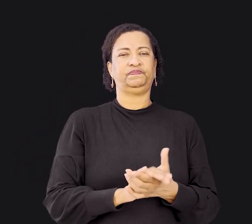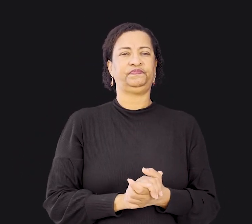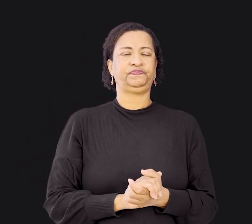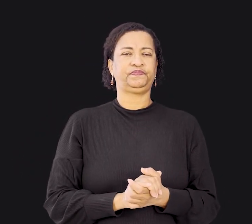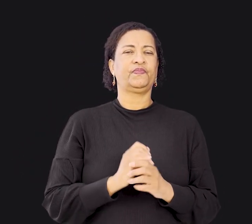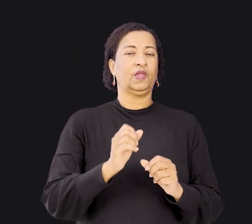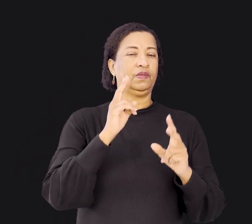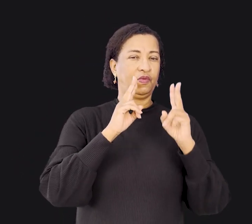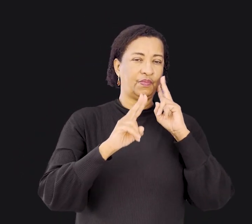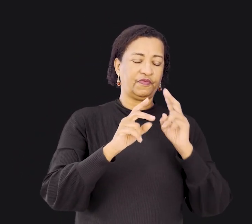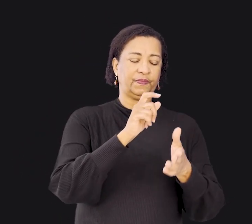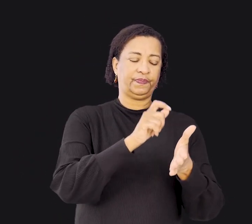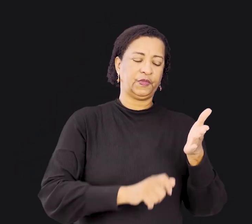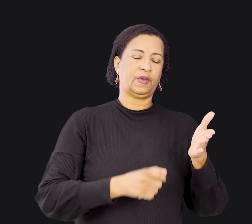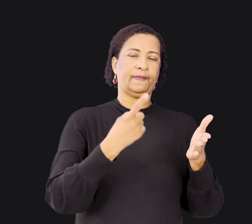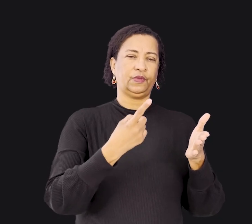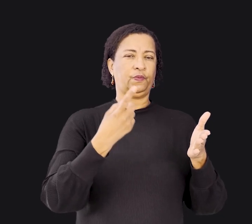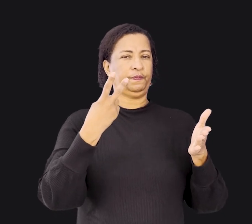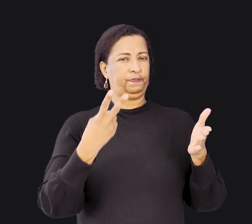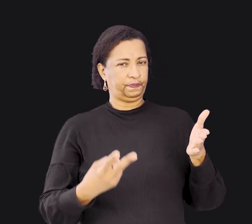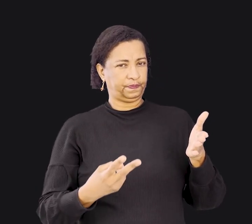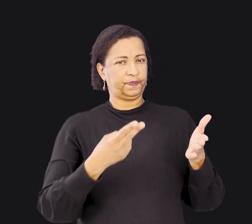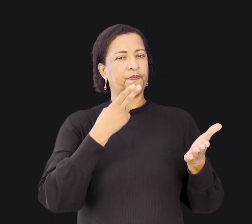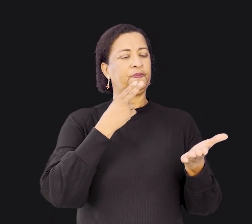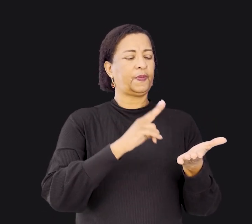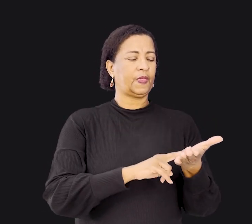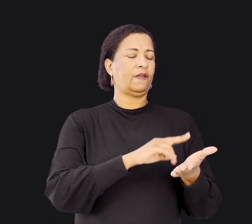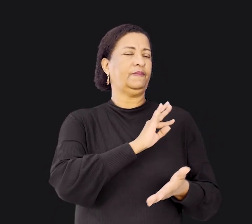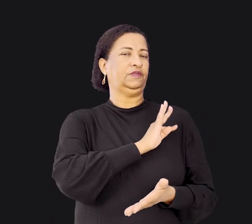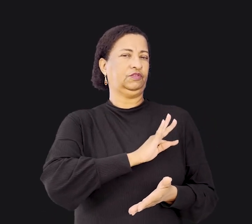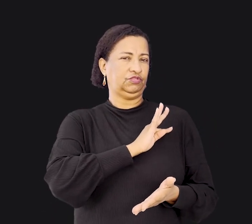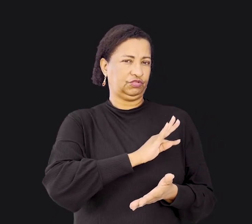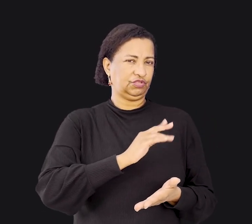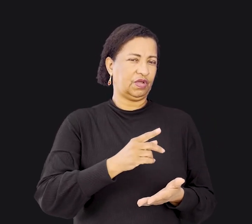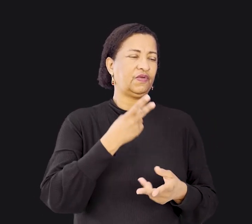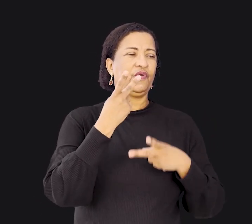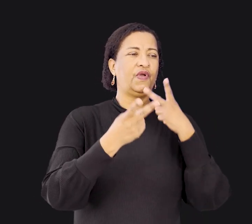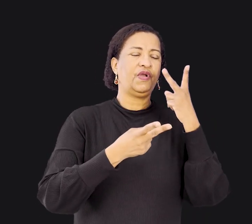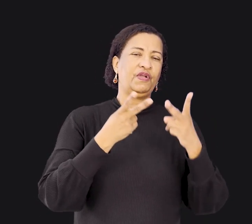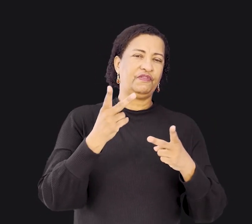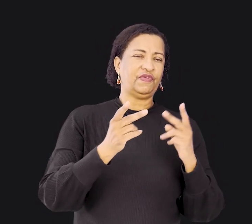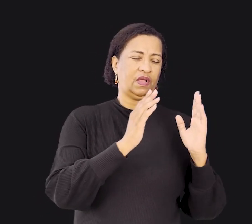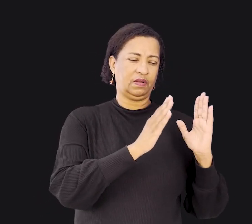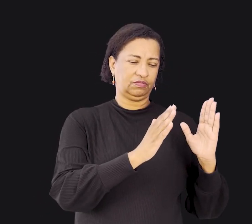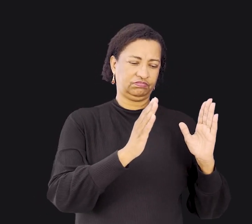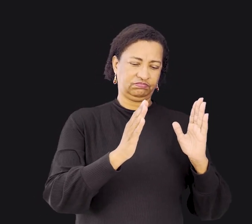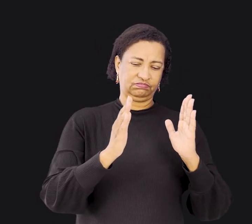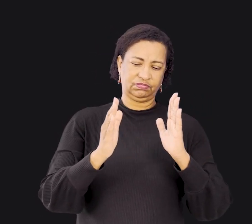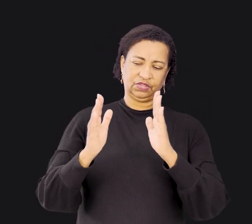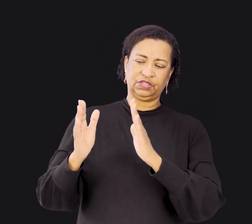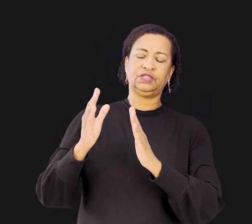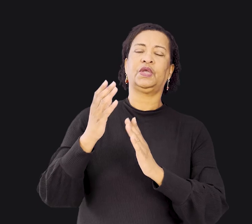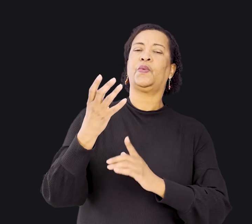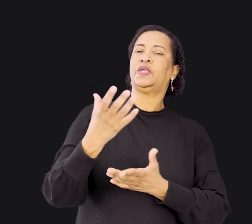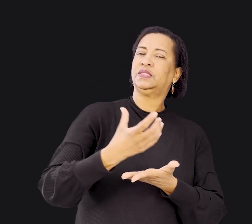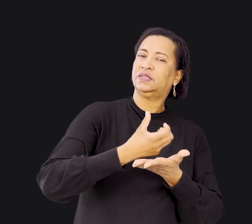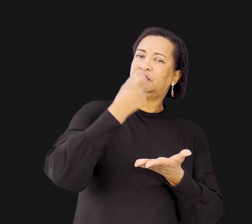ver que os capítulos 1 e 2 da Epístola de Tiago tratam das fontes e sequências da salvação.